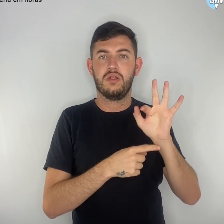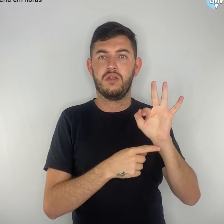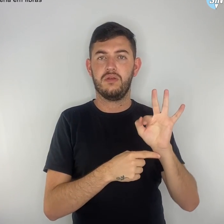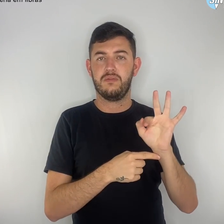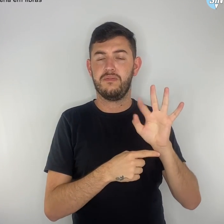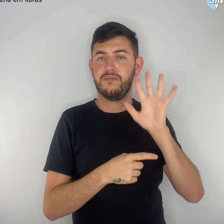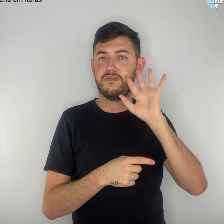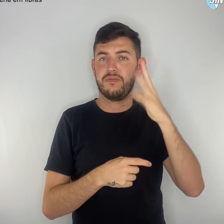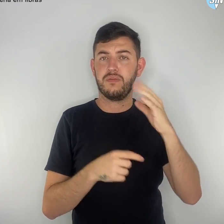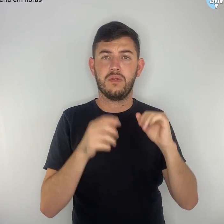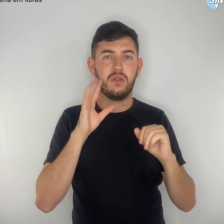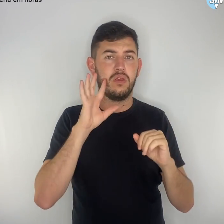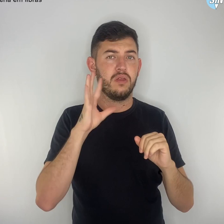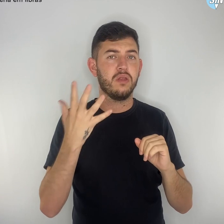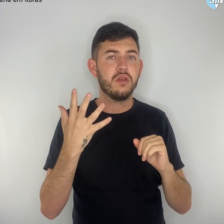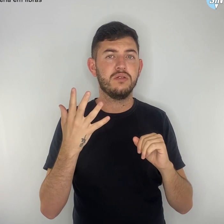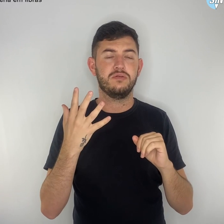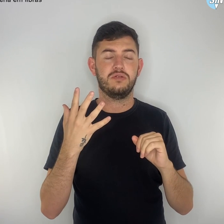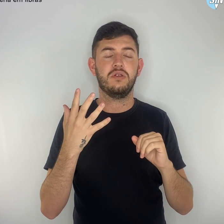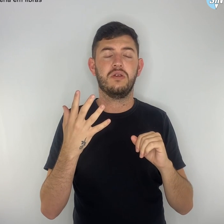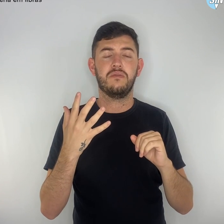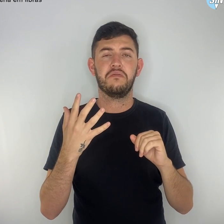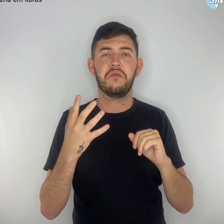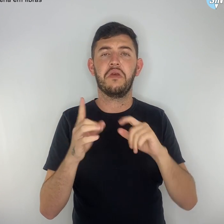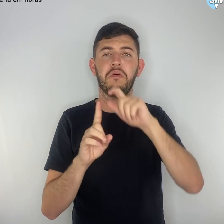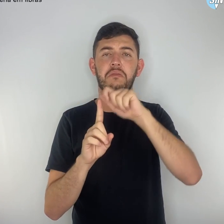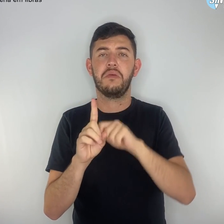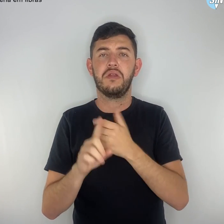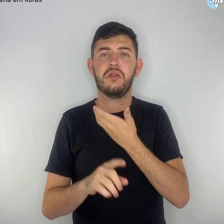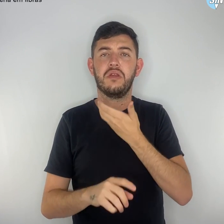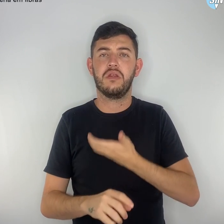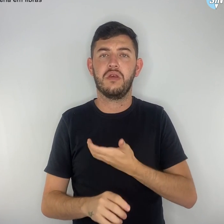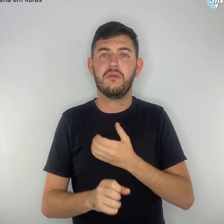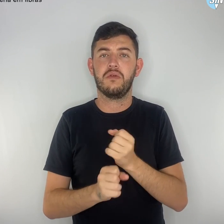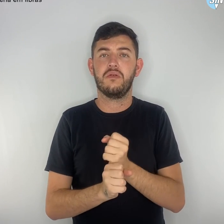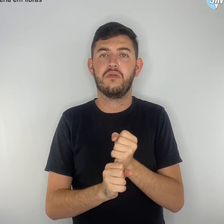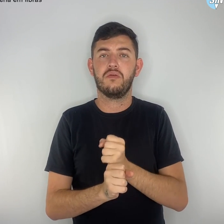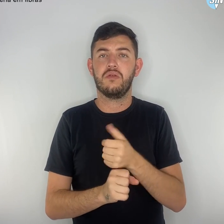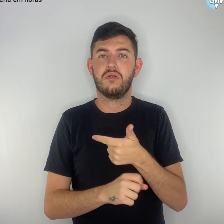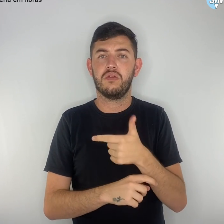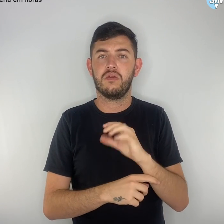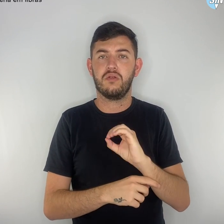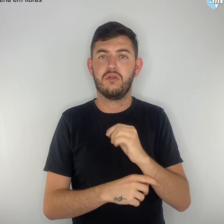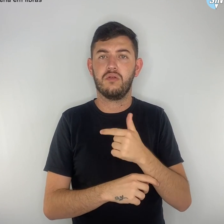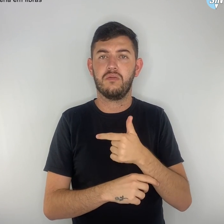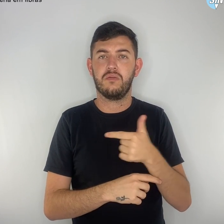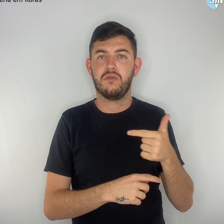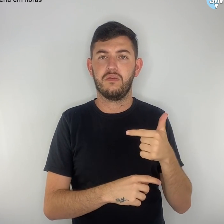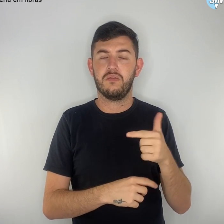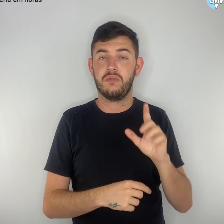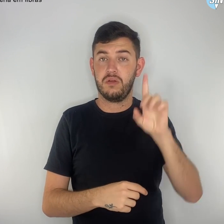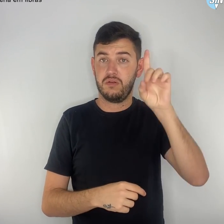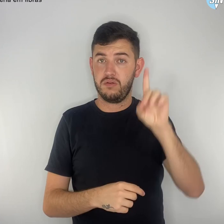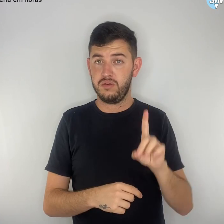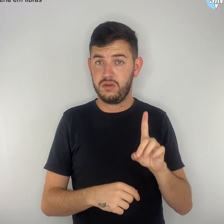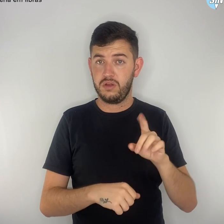por unanimidade em dezembro de 2022 pelo direito à redução da jornada